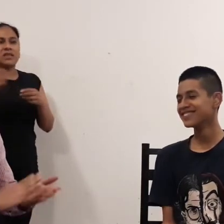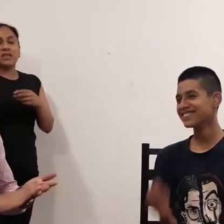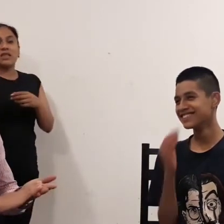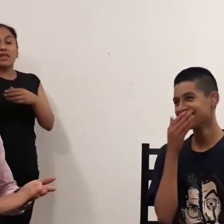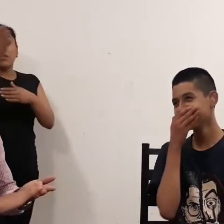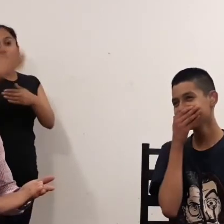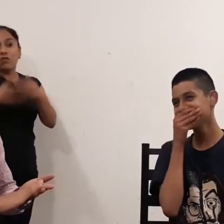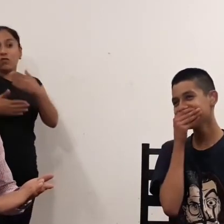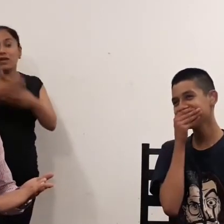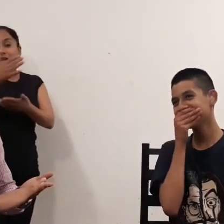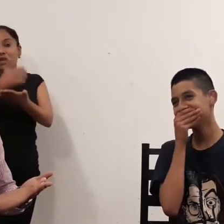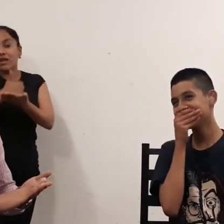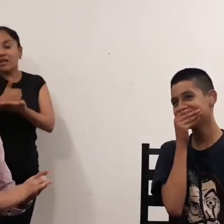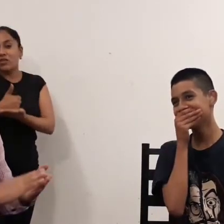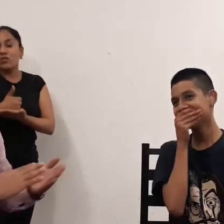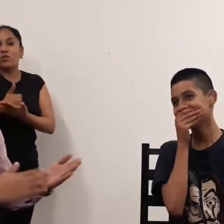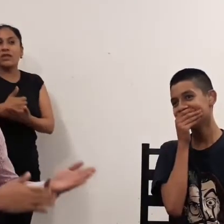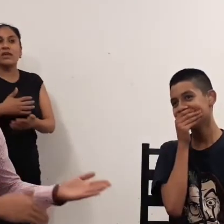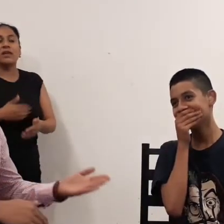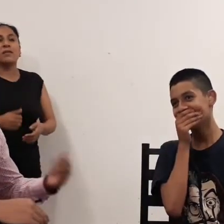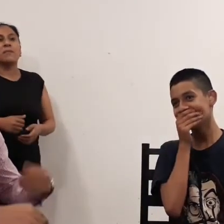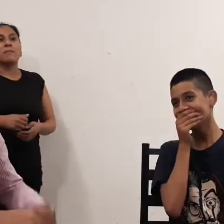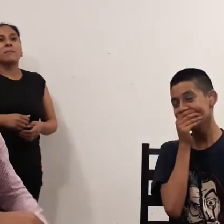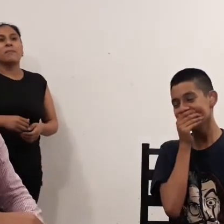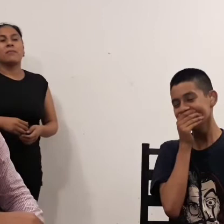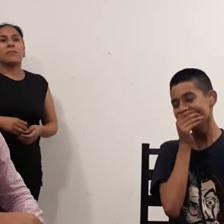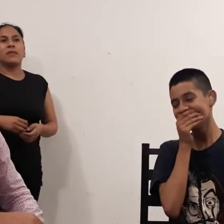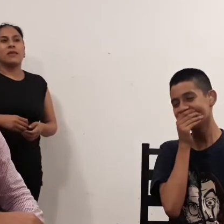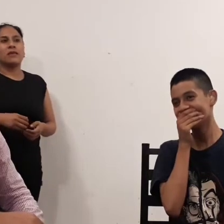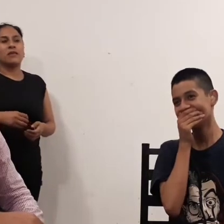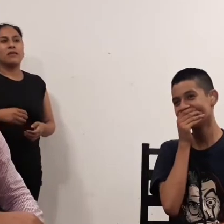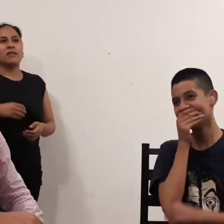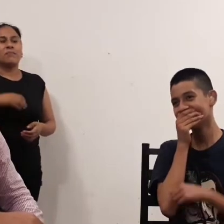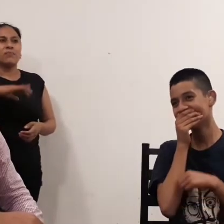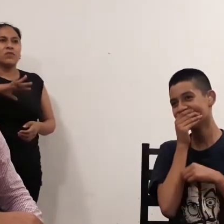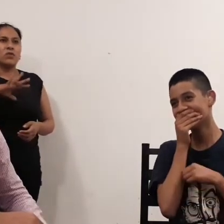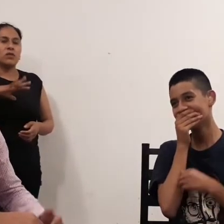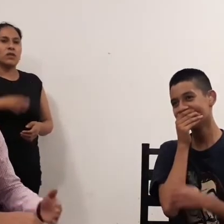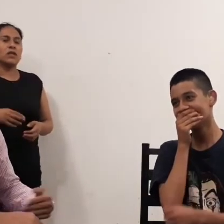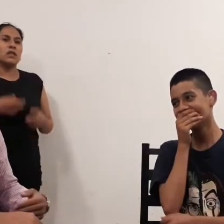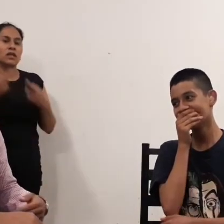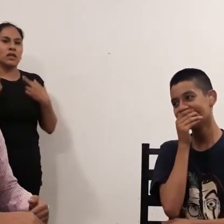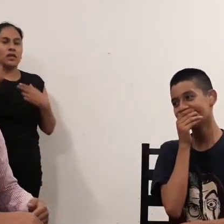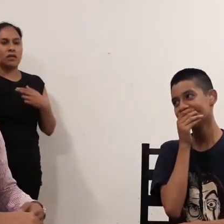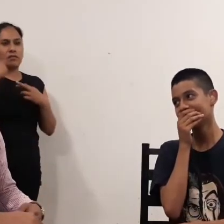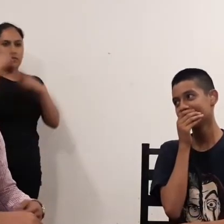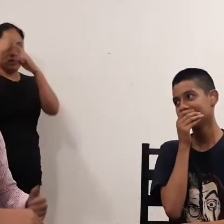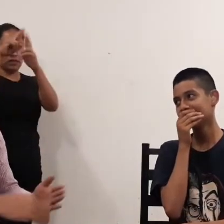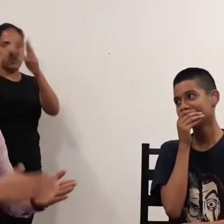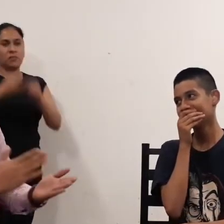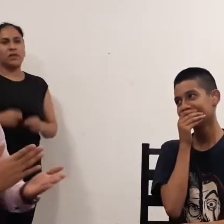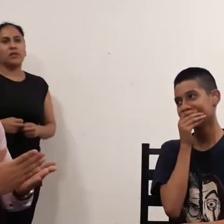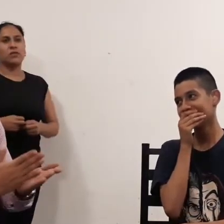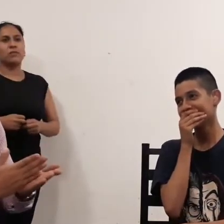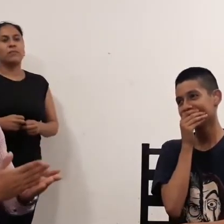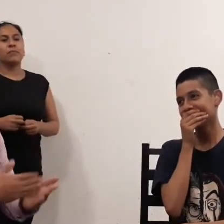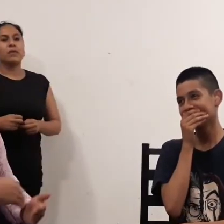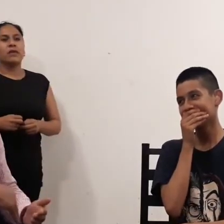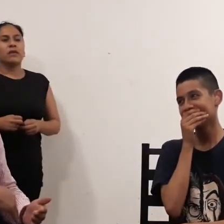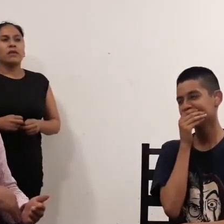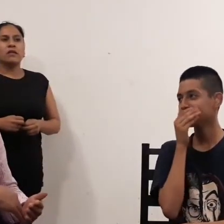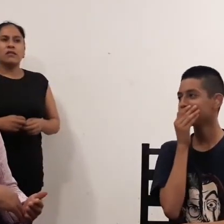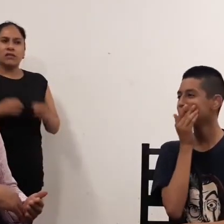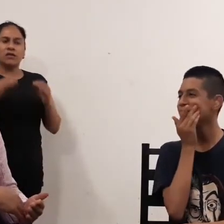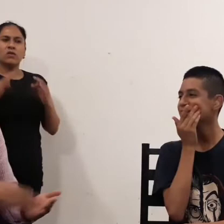A cubrir estas necesidades. Nos tiene un poco más de respeto, cumple un